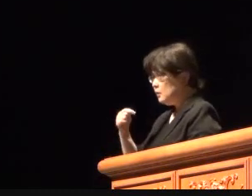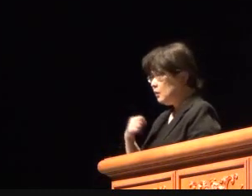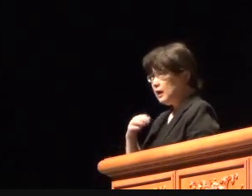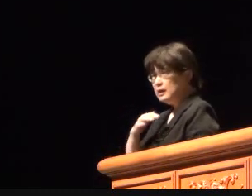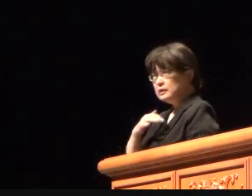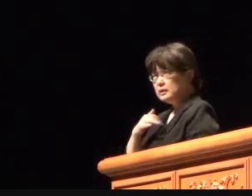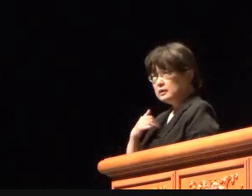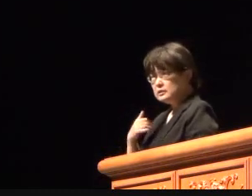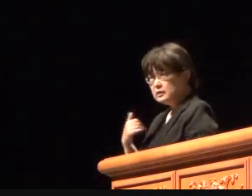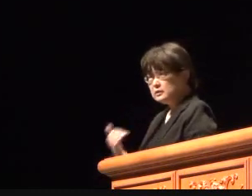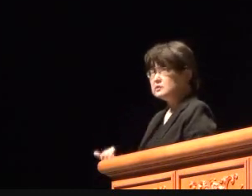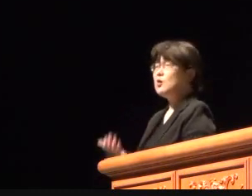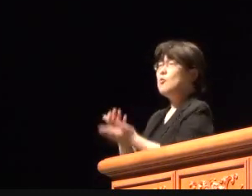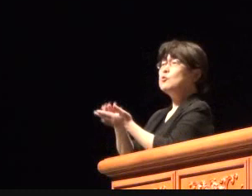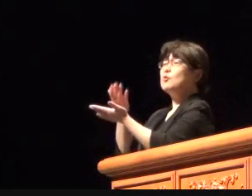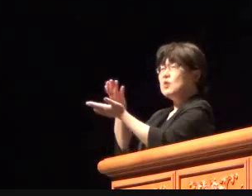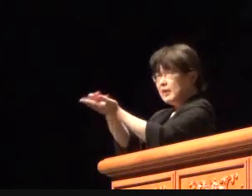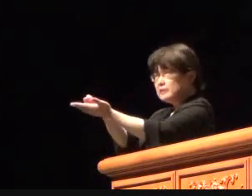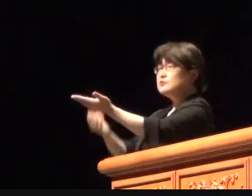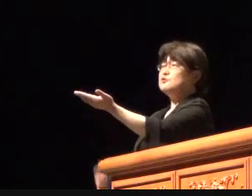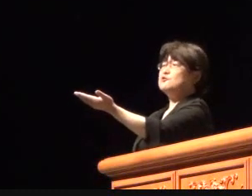求めていきましょう。